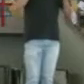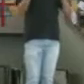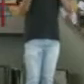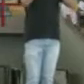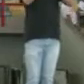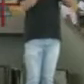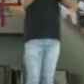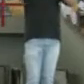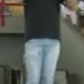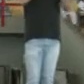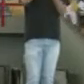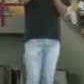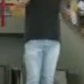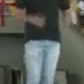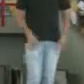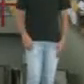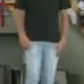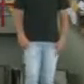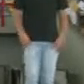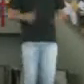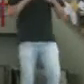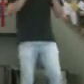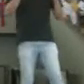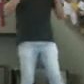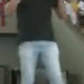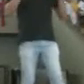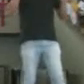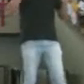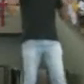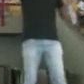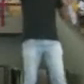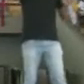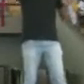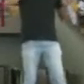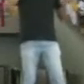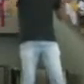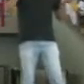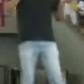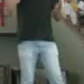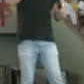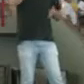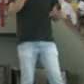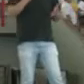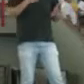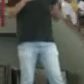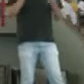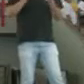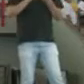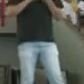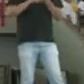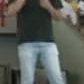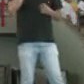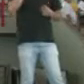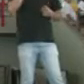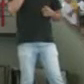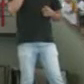composição da introdução de vocês. Um detalhe muito importante que tem que ser dito hoje também. Quinta-feira